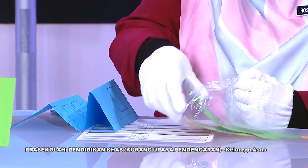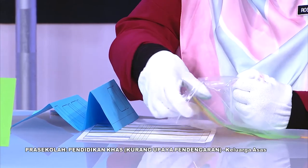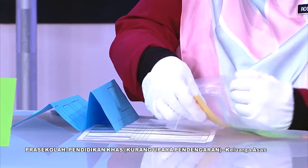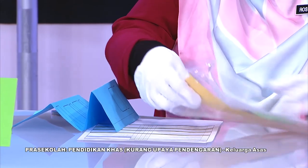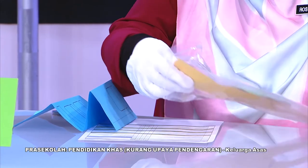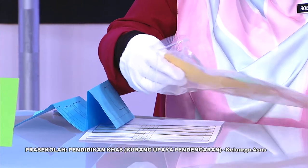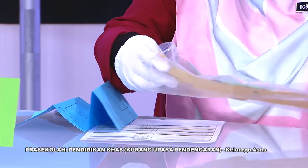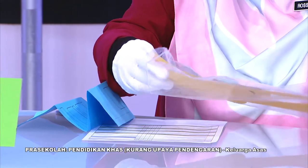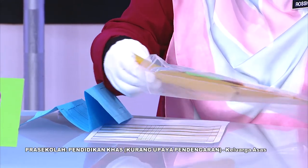pukul-pukulan